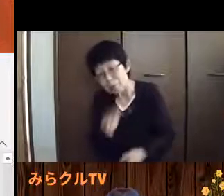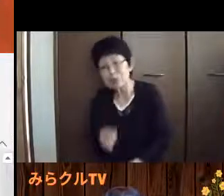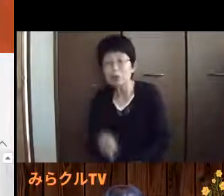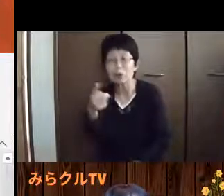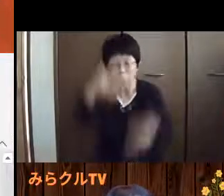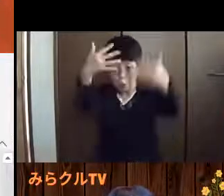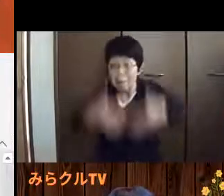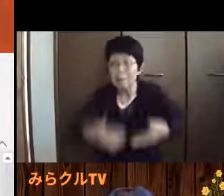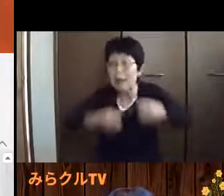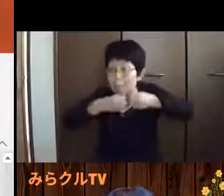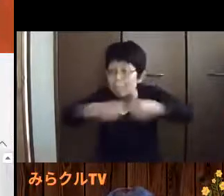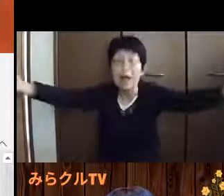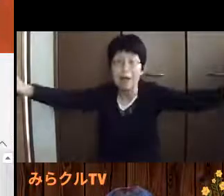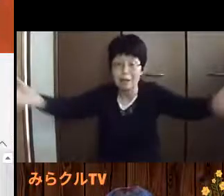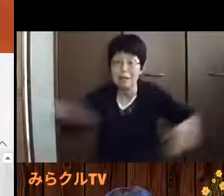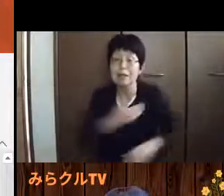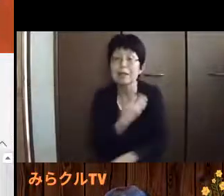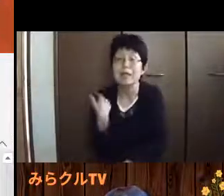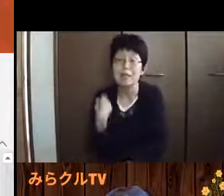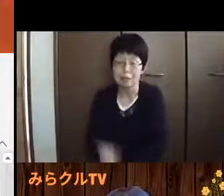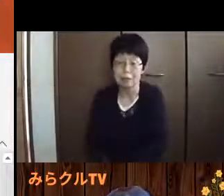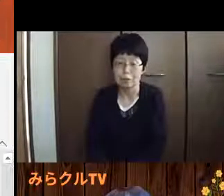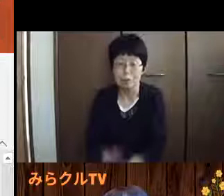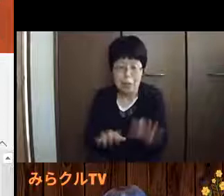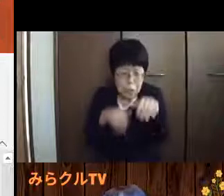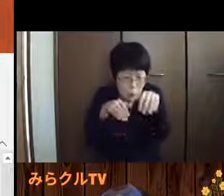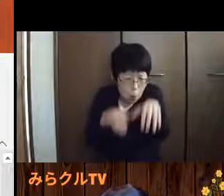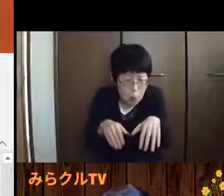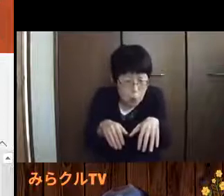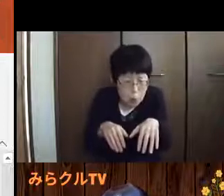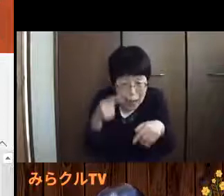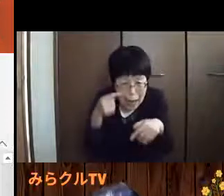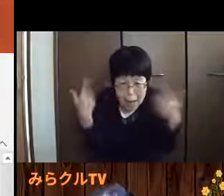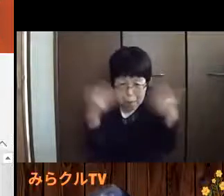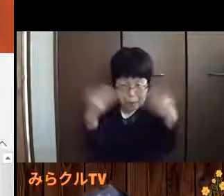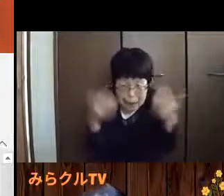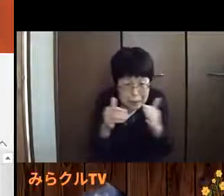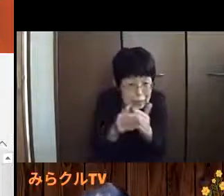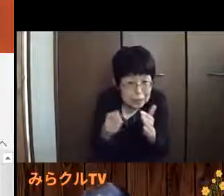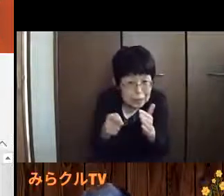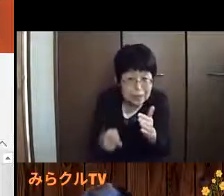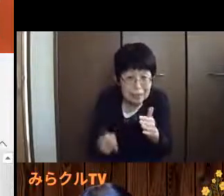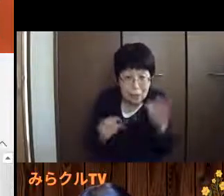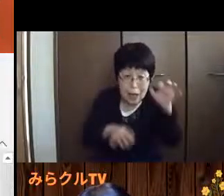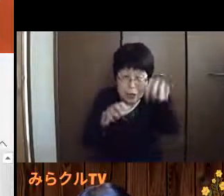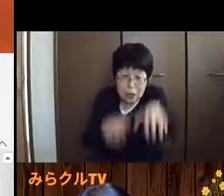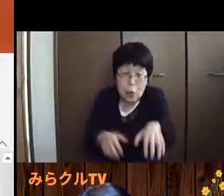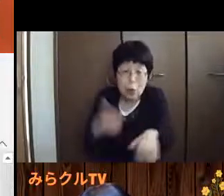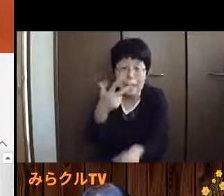このあれですね、この今妖怪めなし石とか、この妖怪シリーズ。で、これをですね、書き始めた頃から、そのツイッ